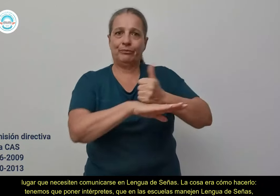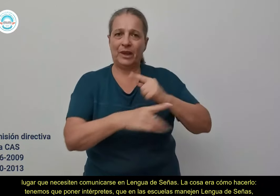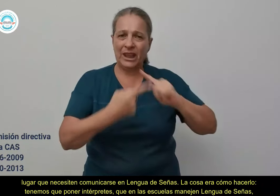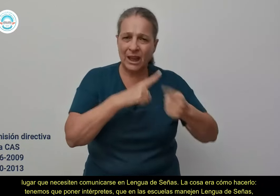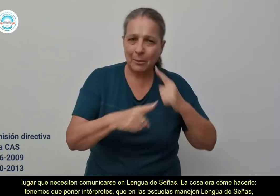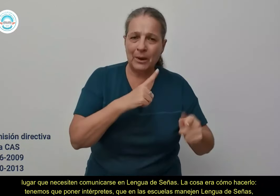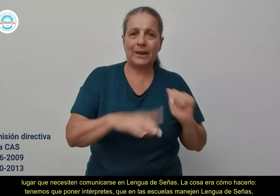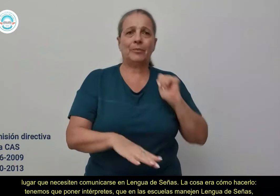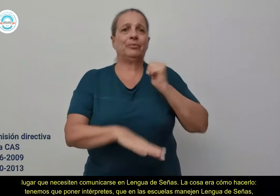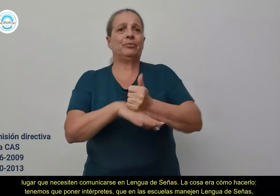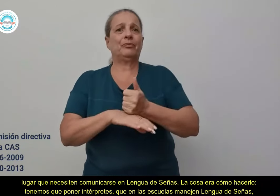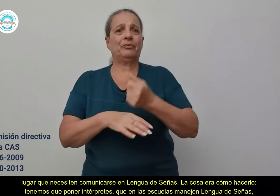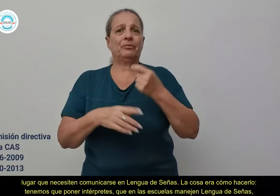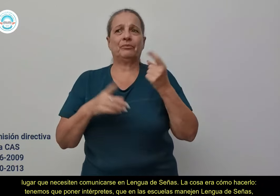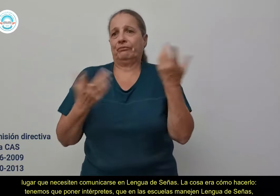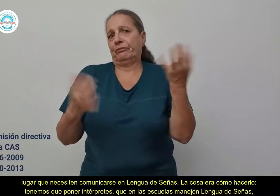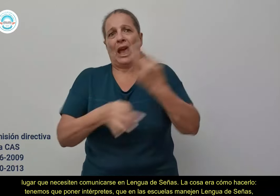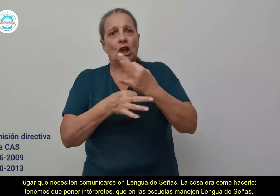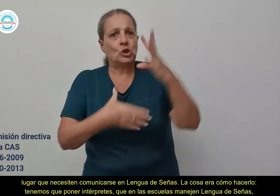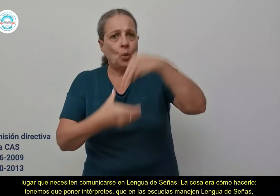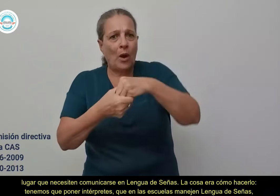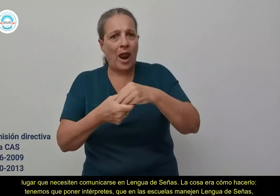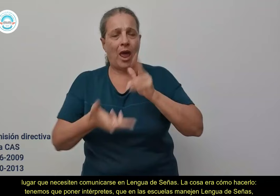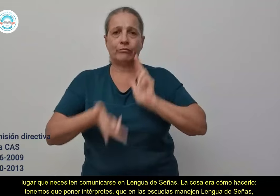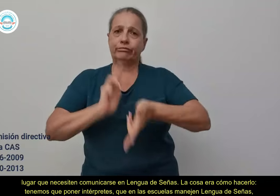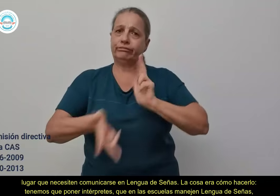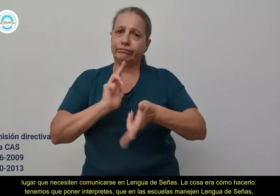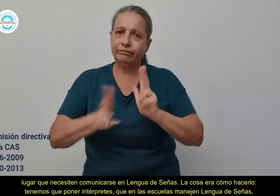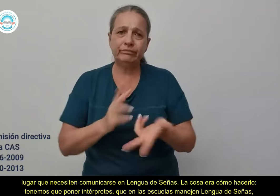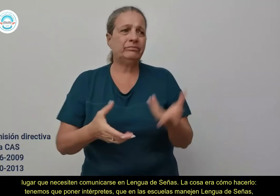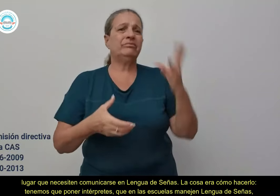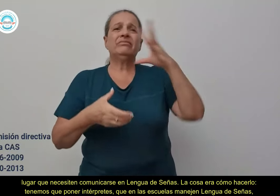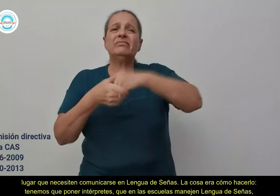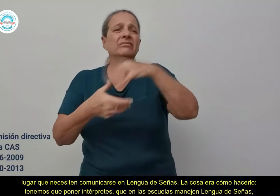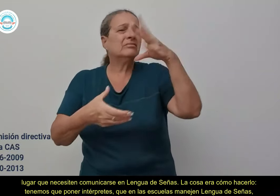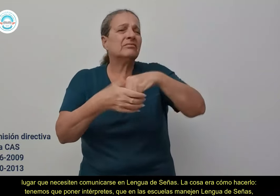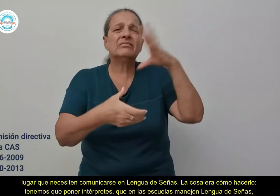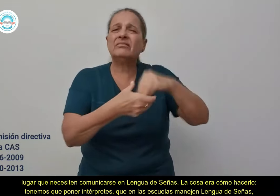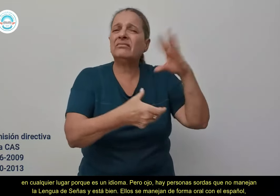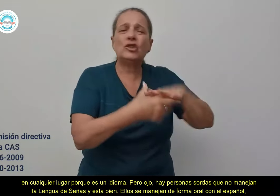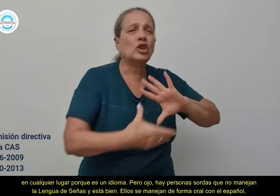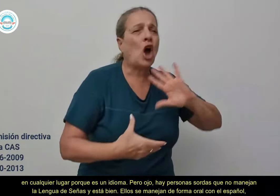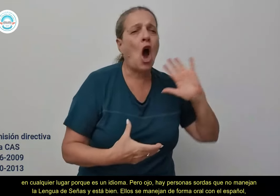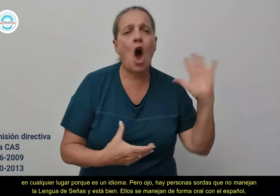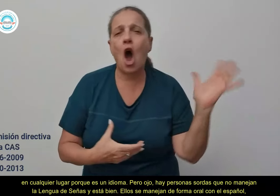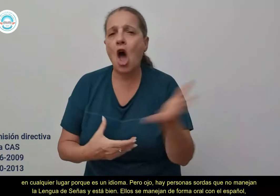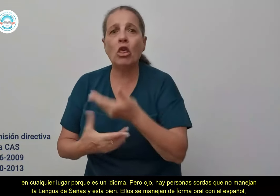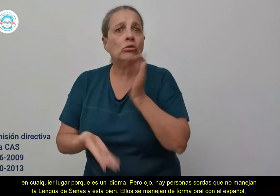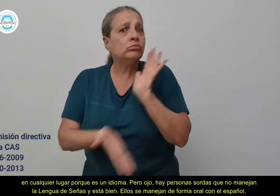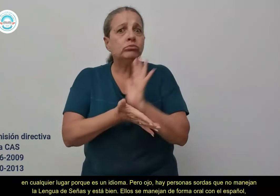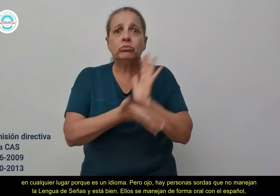Tenemos que poner intérpretes que en las escuelas manejen lengua de señas, cualquier lugar, porque es un